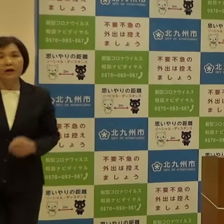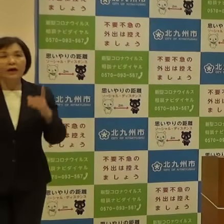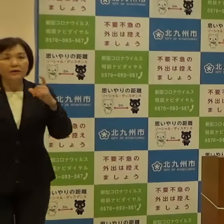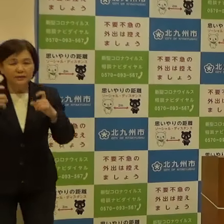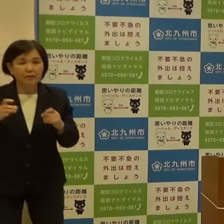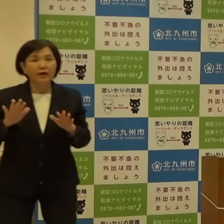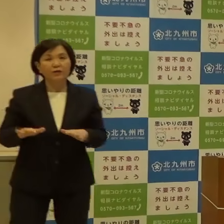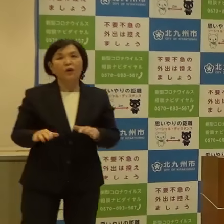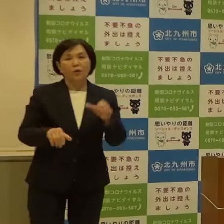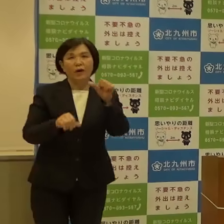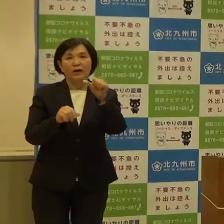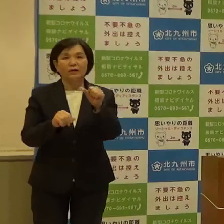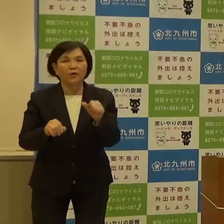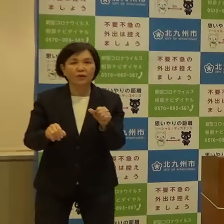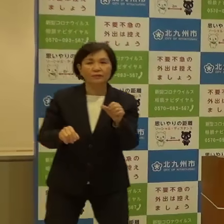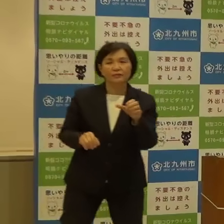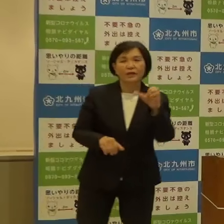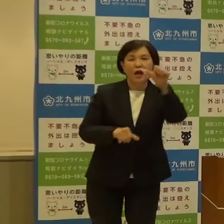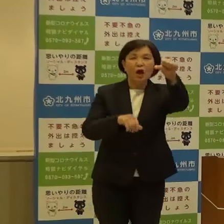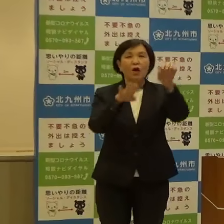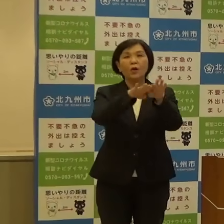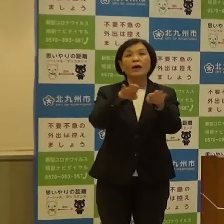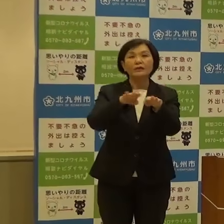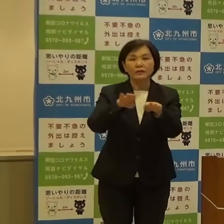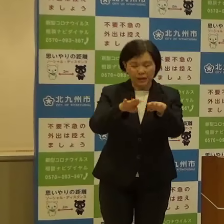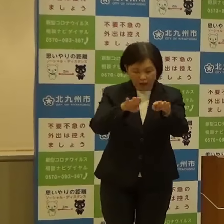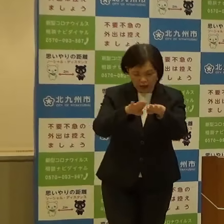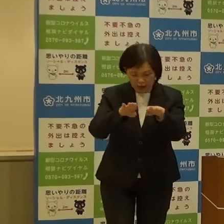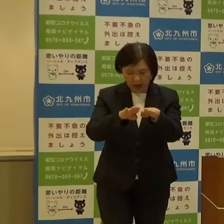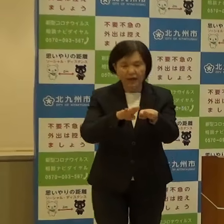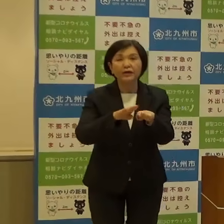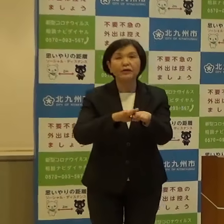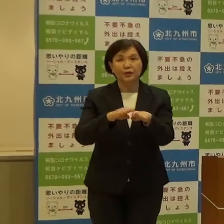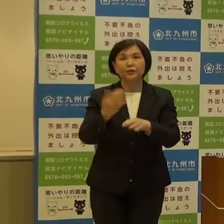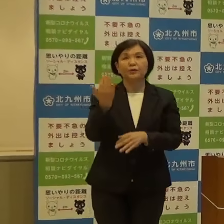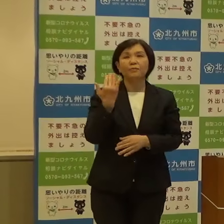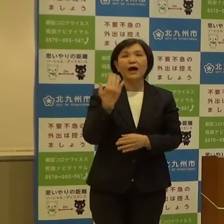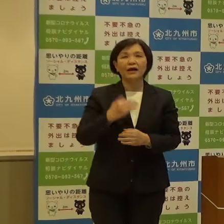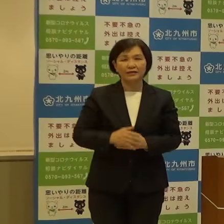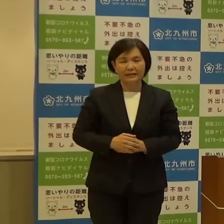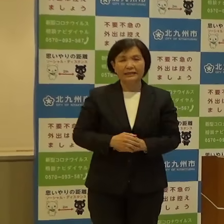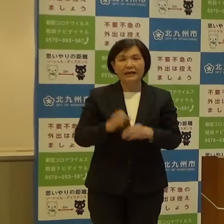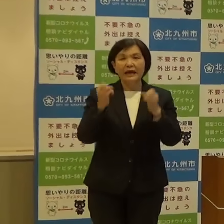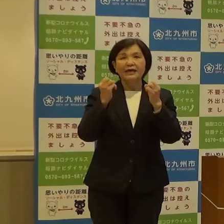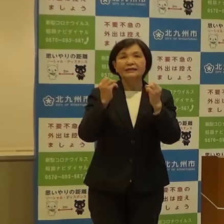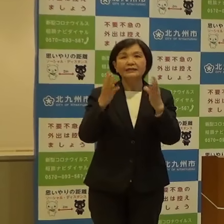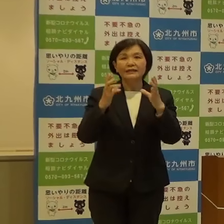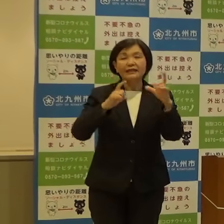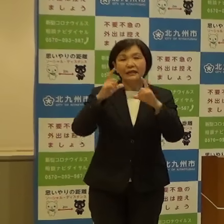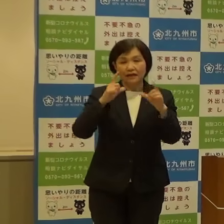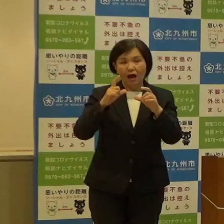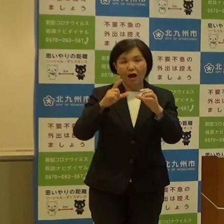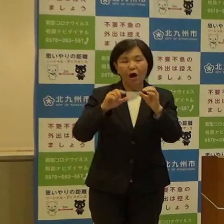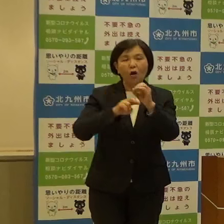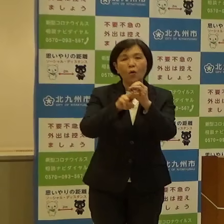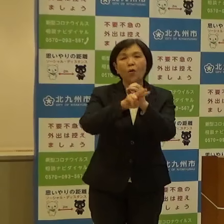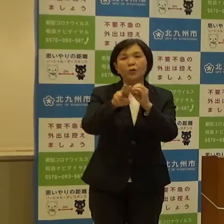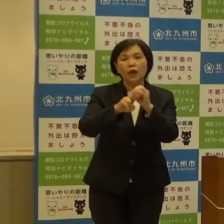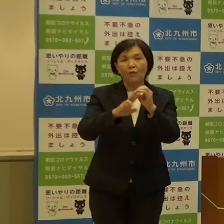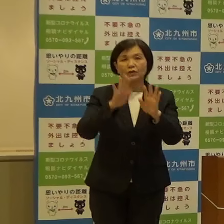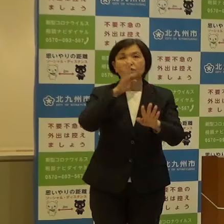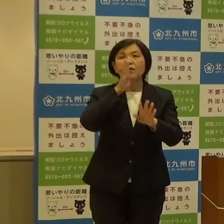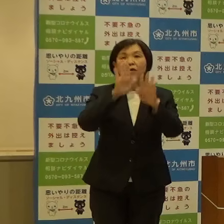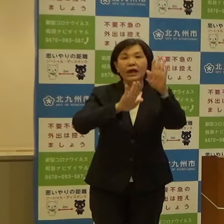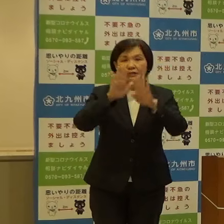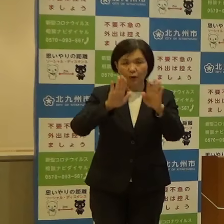大型連休を前にいたしまして、この新型コロナウイルスの問題につきまして、現状とまた